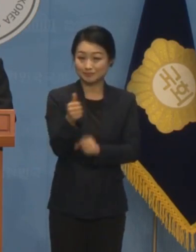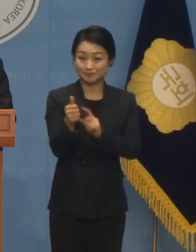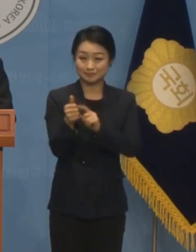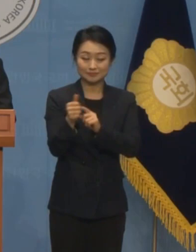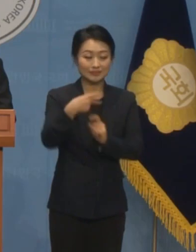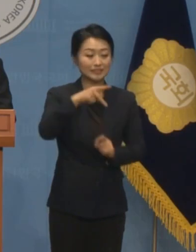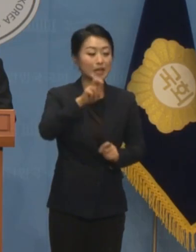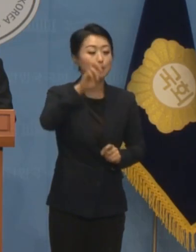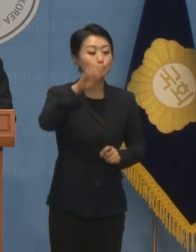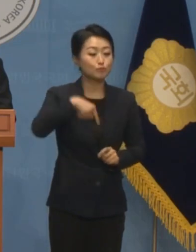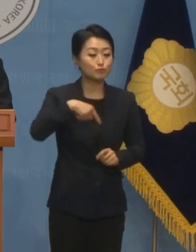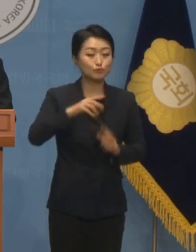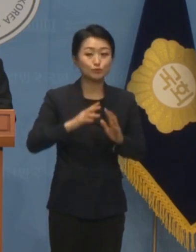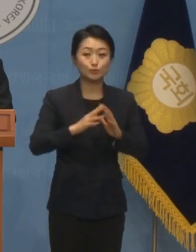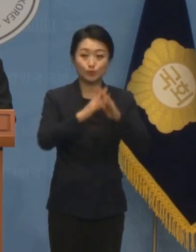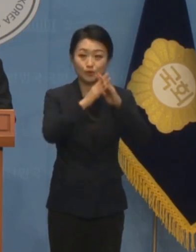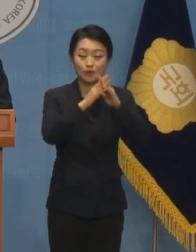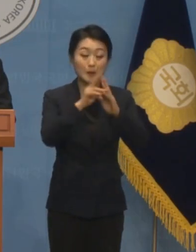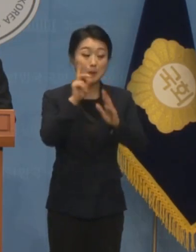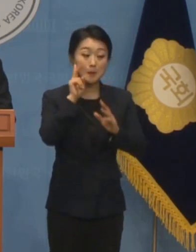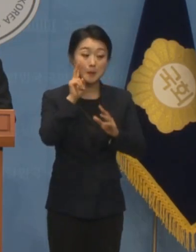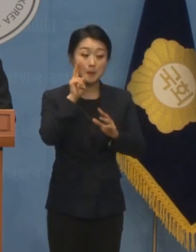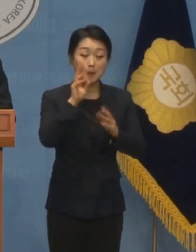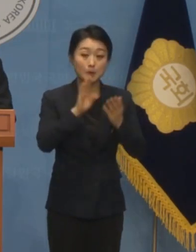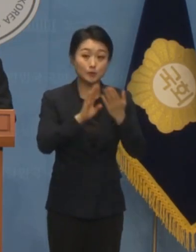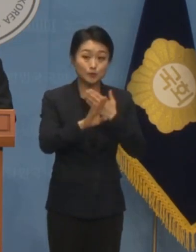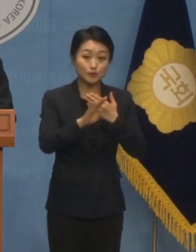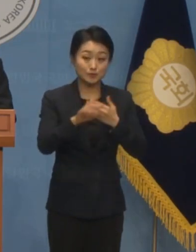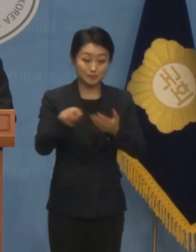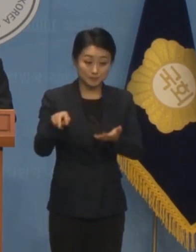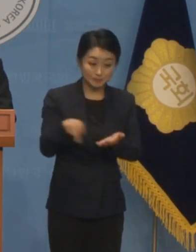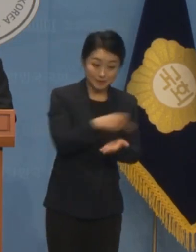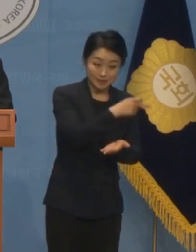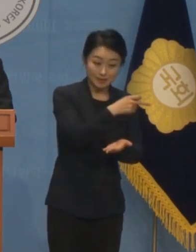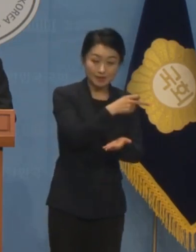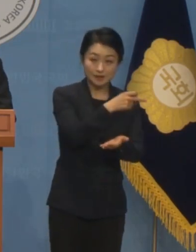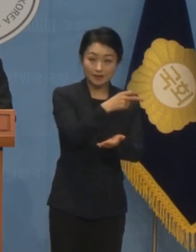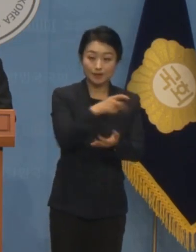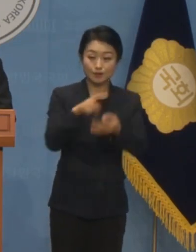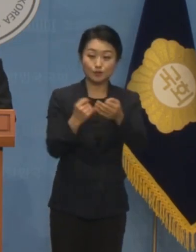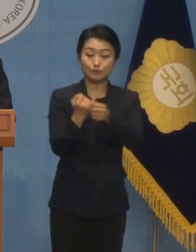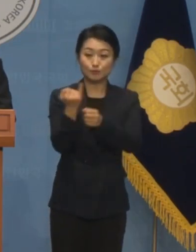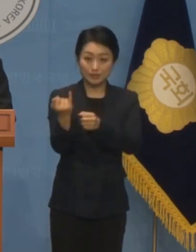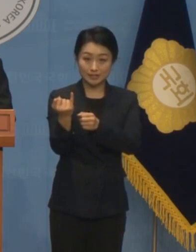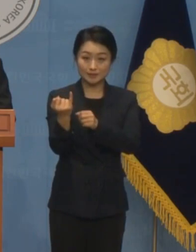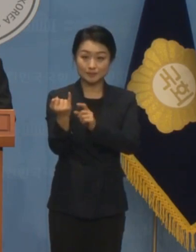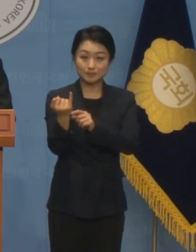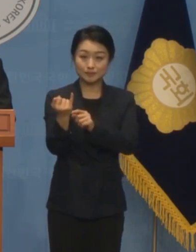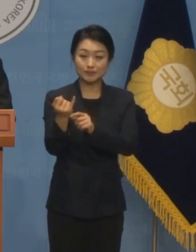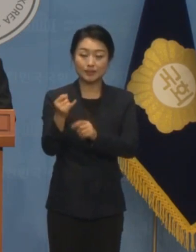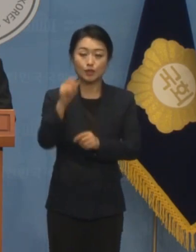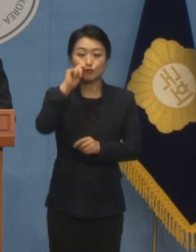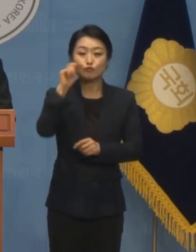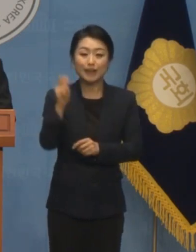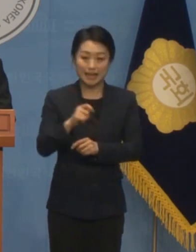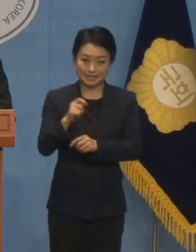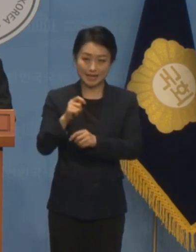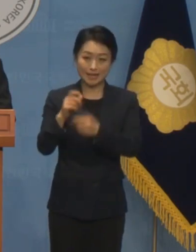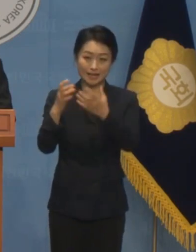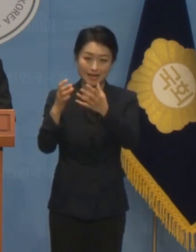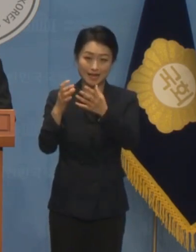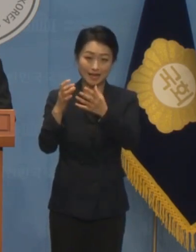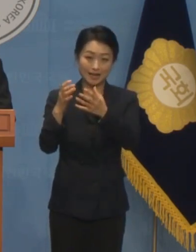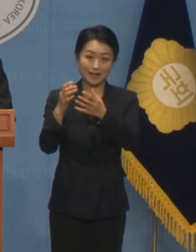윤석열 대통령 부부는 우크라이나 대통령 부인을 만났습니다. 불과 나흘 뒤 삼부토건 주식 거래량은